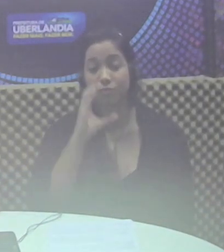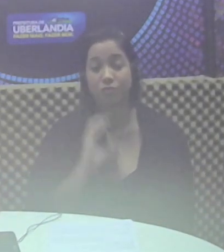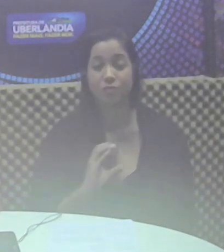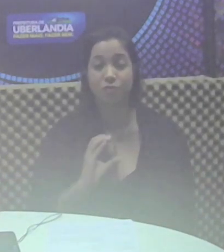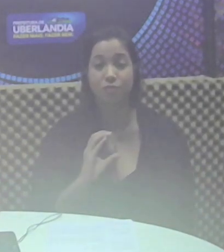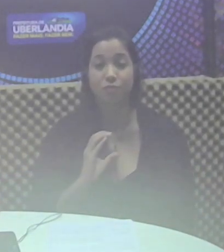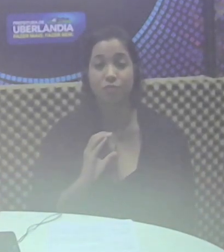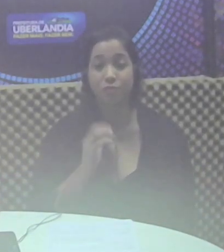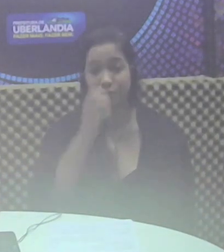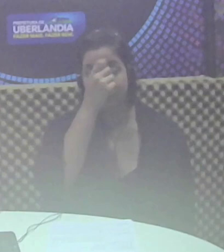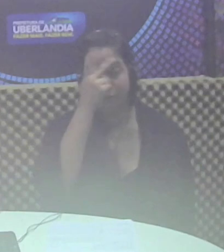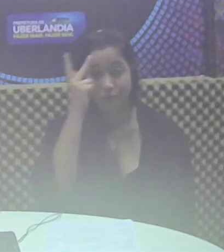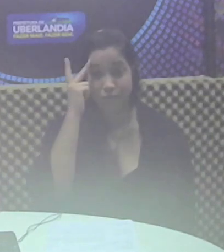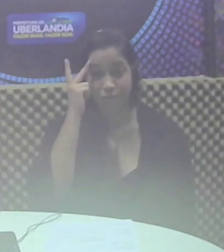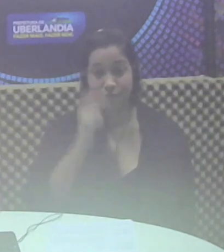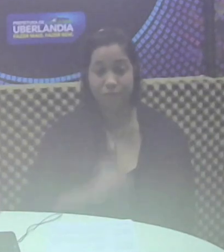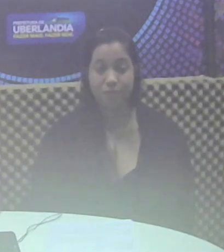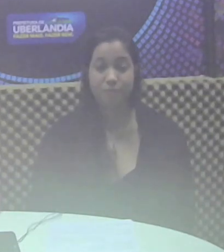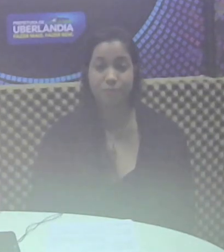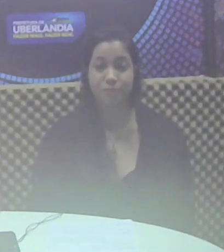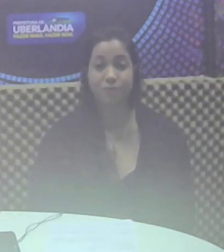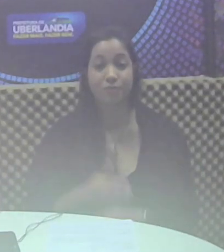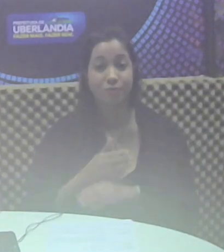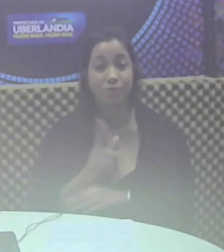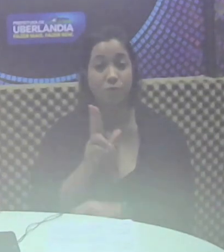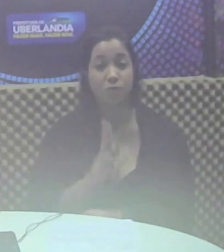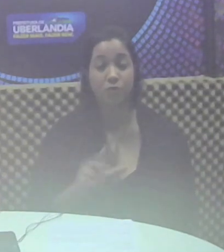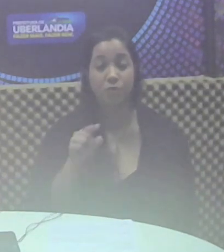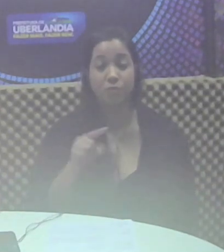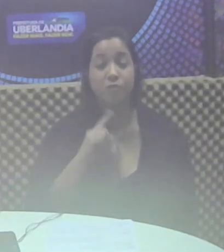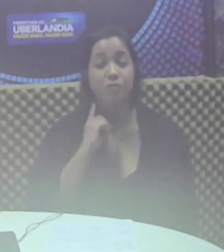pelo portal da Prefeitura. Acesse